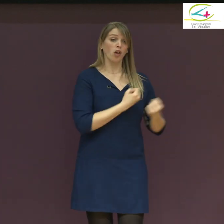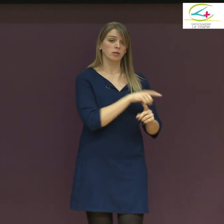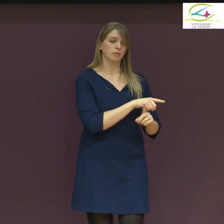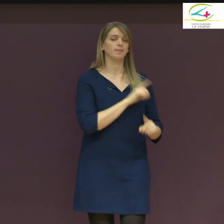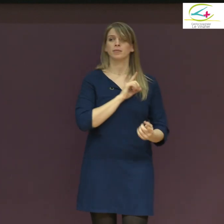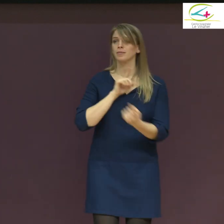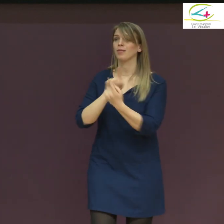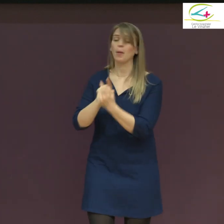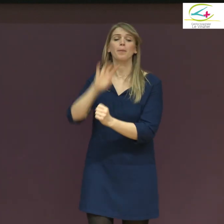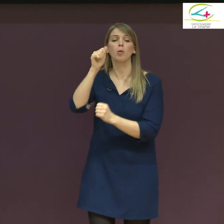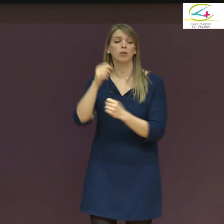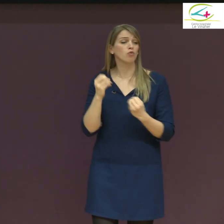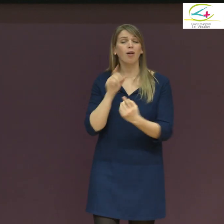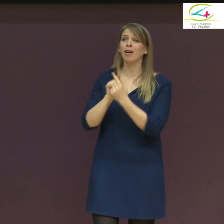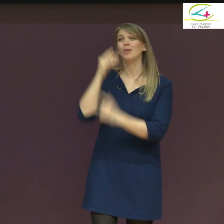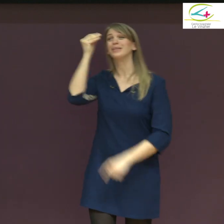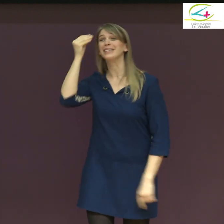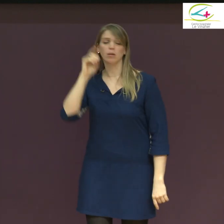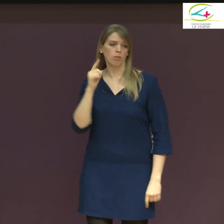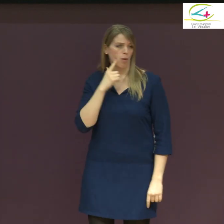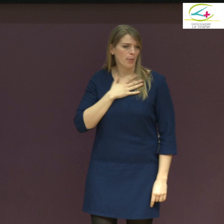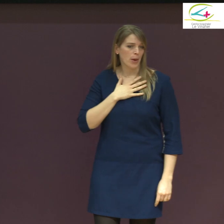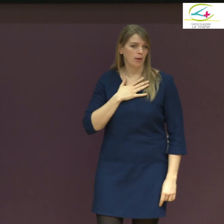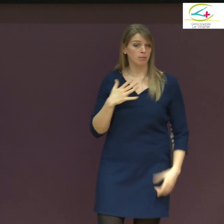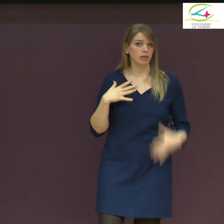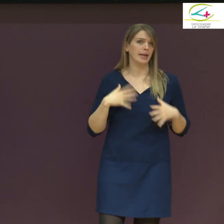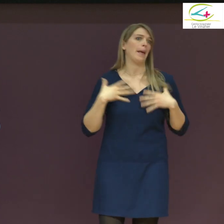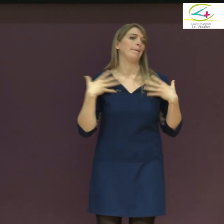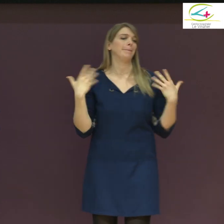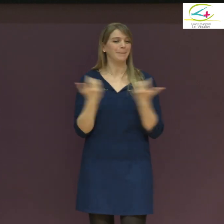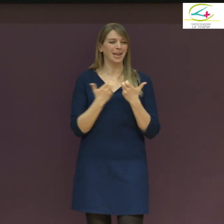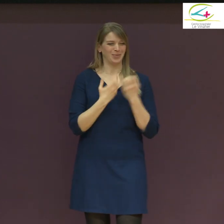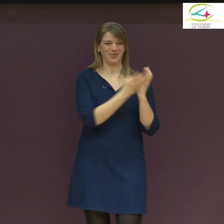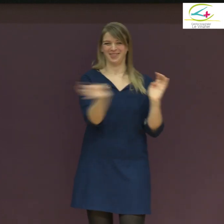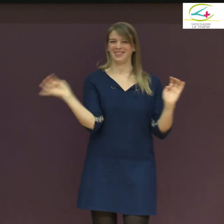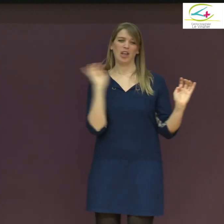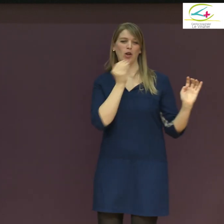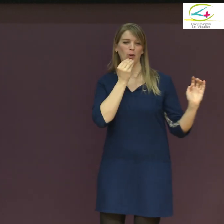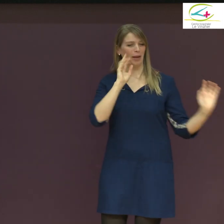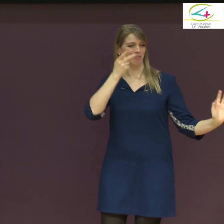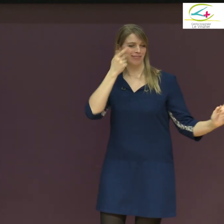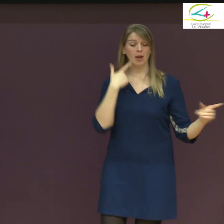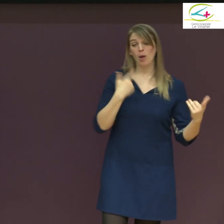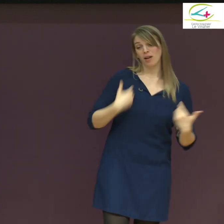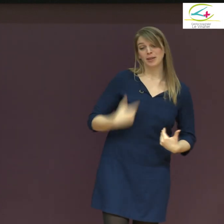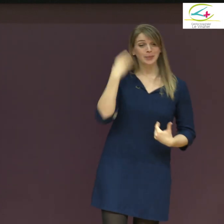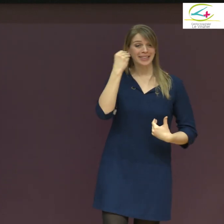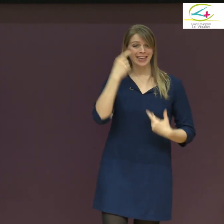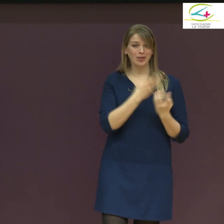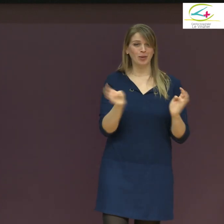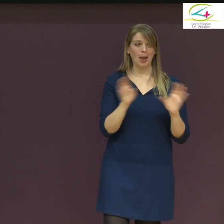c'est pas un psychiatre, nous, et on fait peur à tout le monde. Moi, j'adore ça. Dès que j'annonce dans un repas un peu mondain que je suis psychiatre, il y a tout le monde qui se